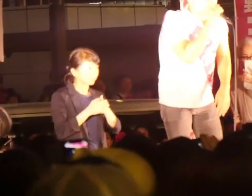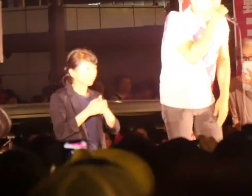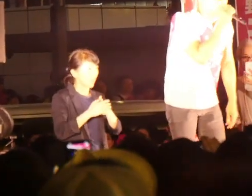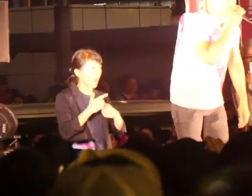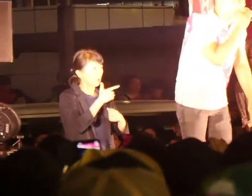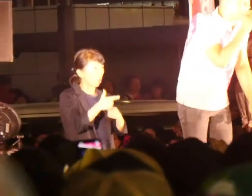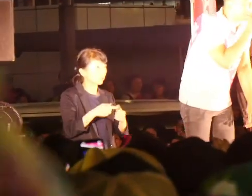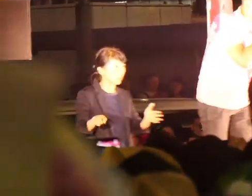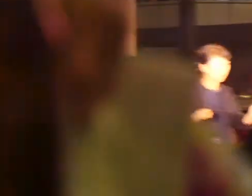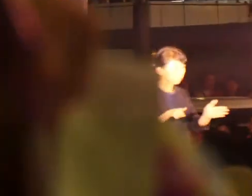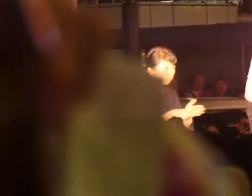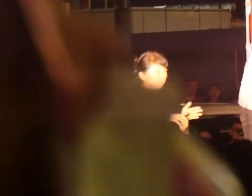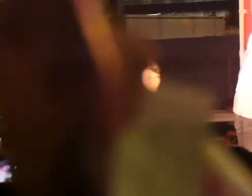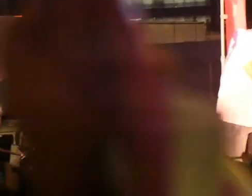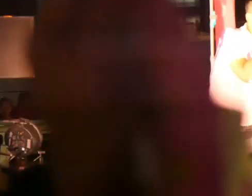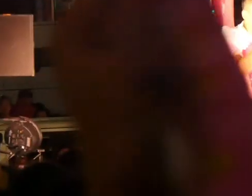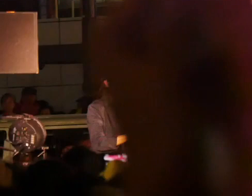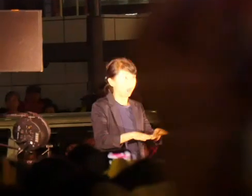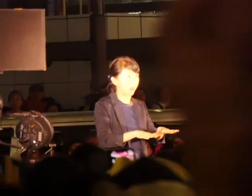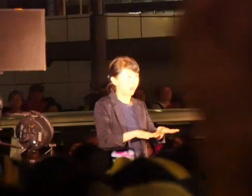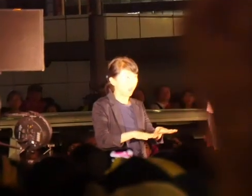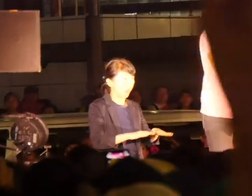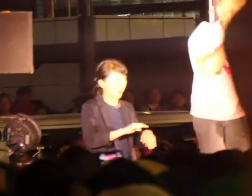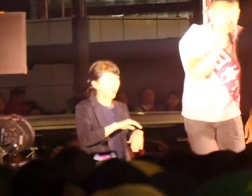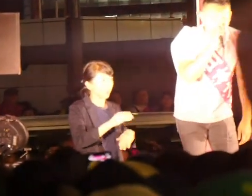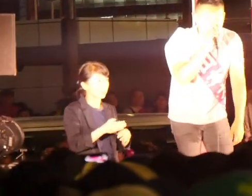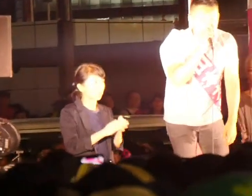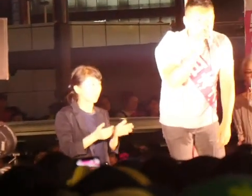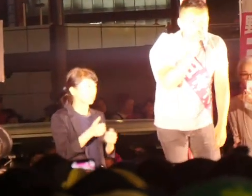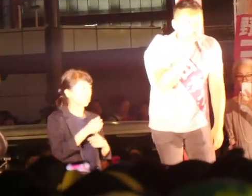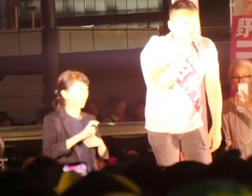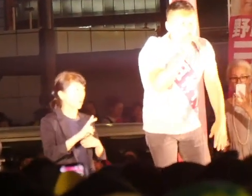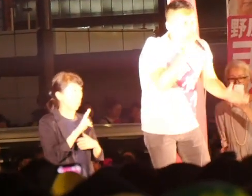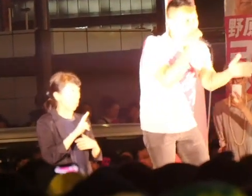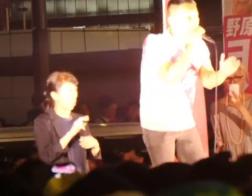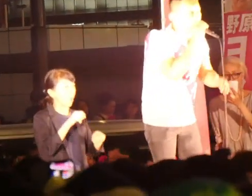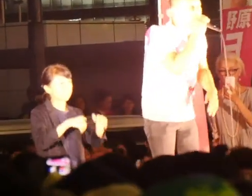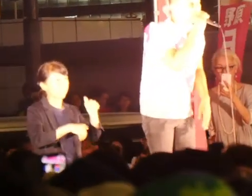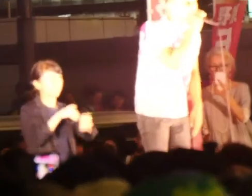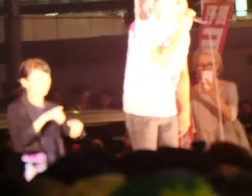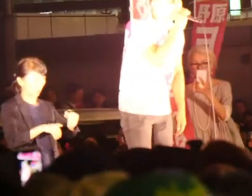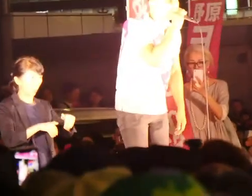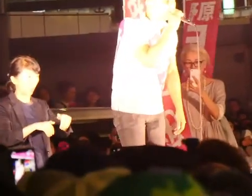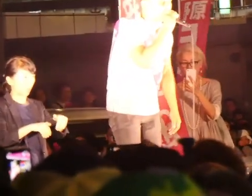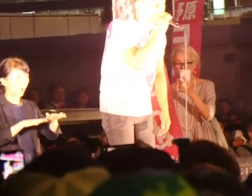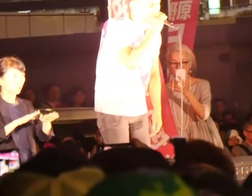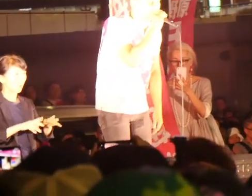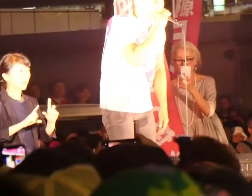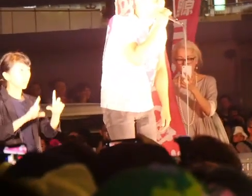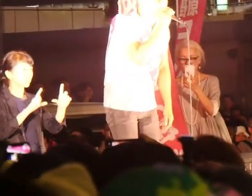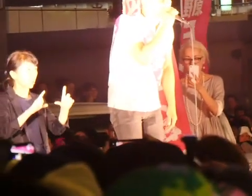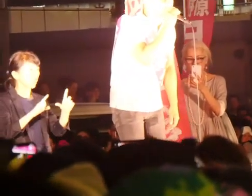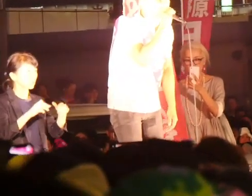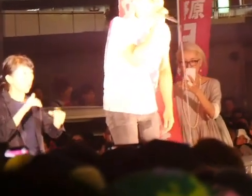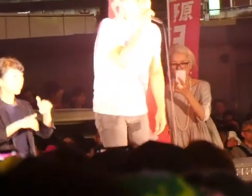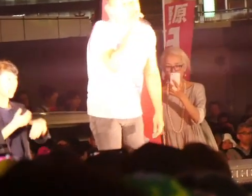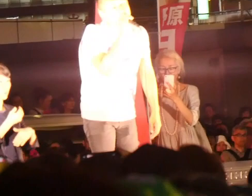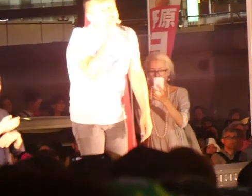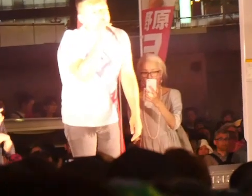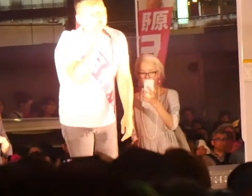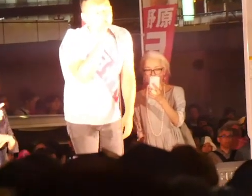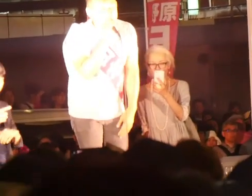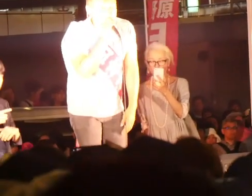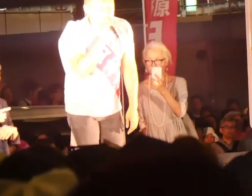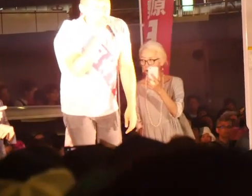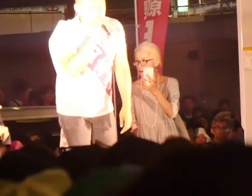った今回、山本太郎選挙です。今回は東京選挙区ではない、東